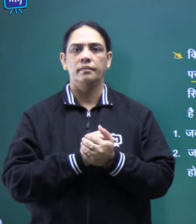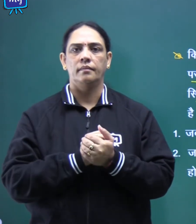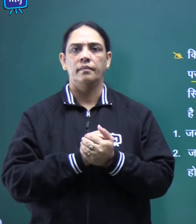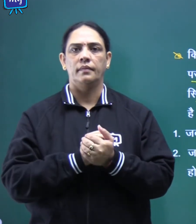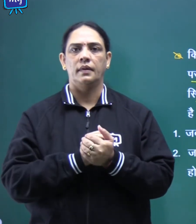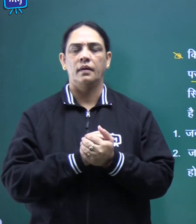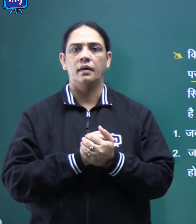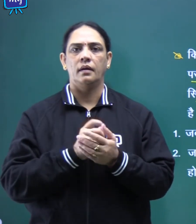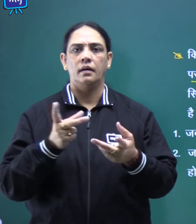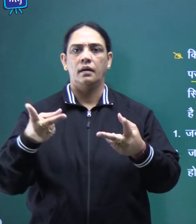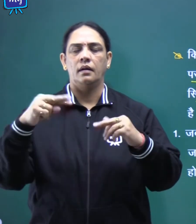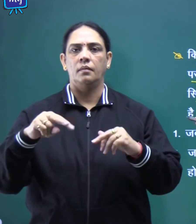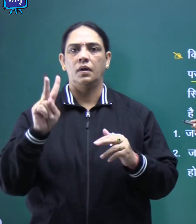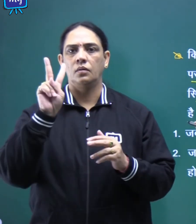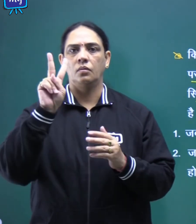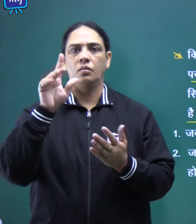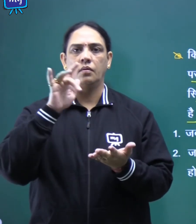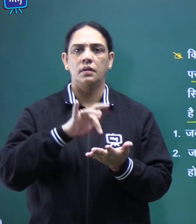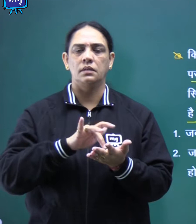निम्न दो स्थितियों में